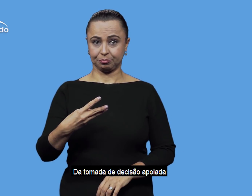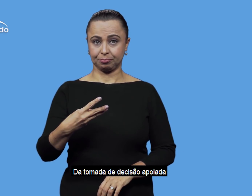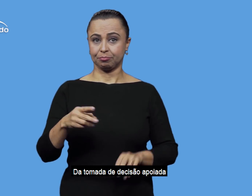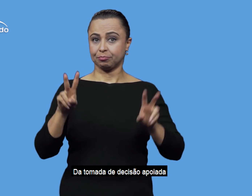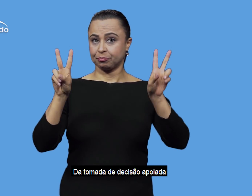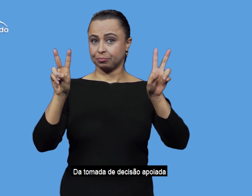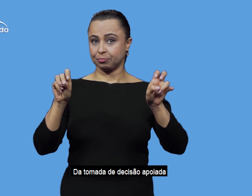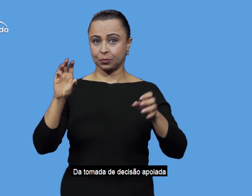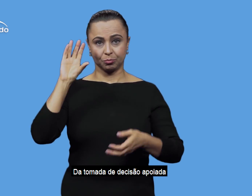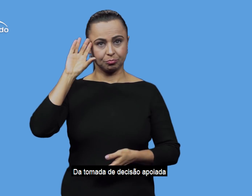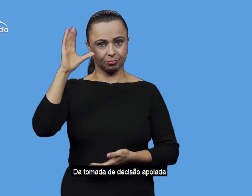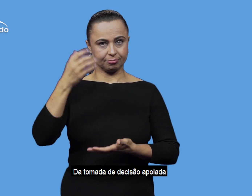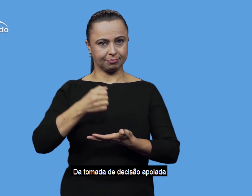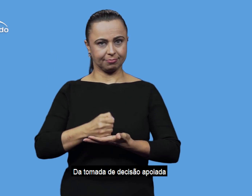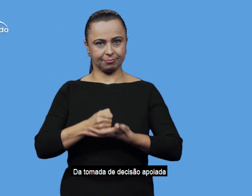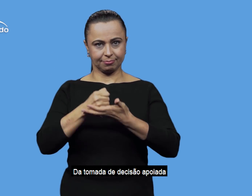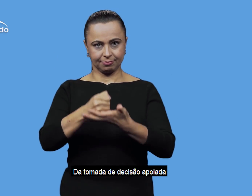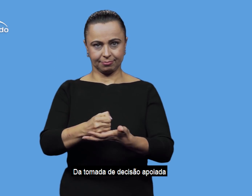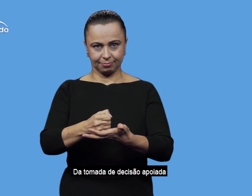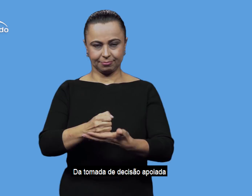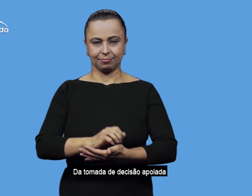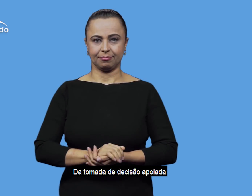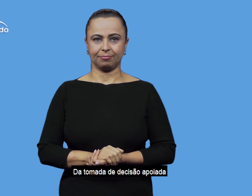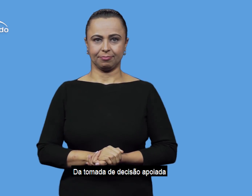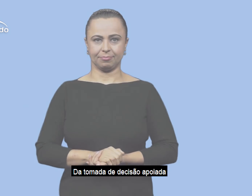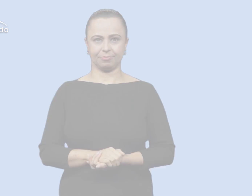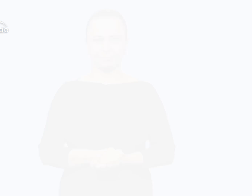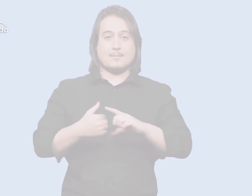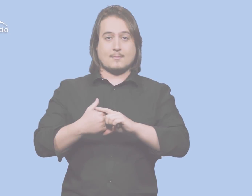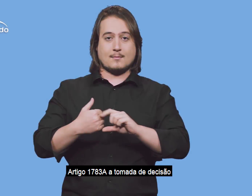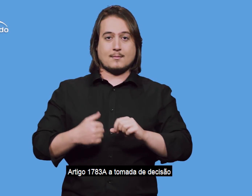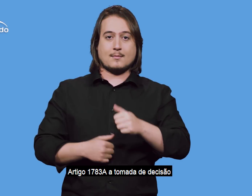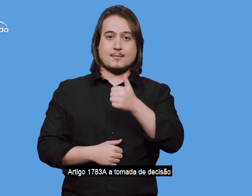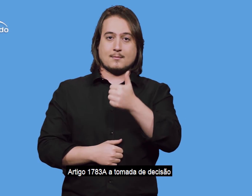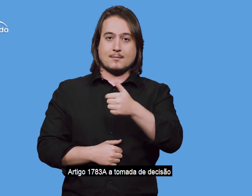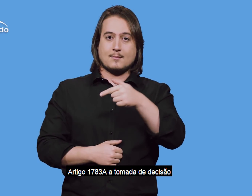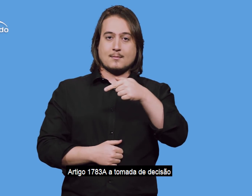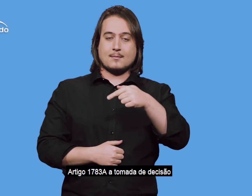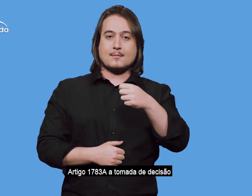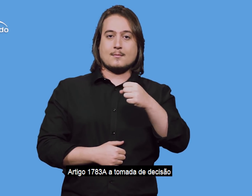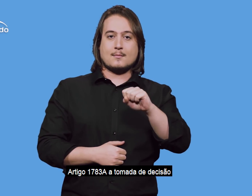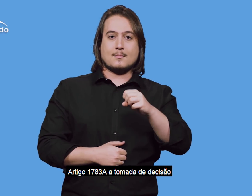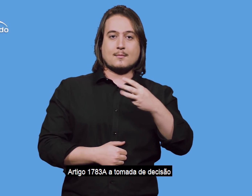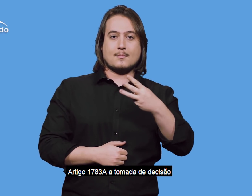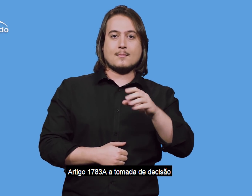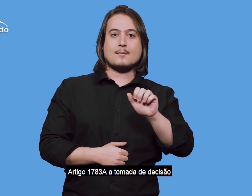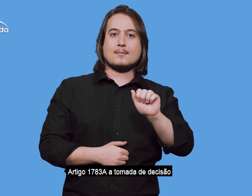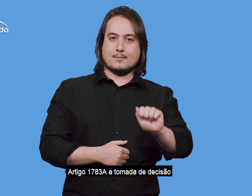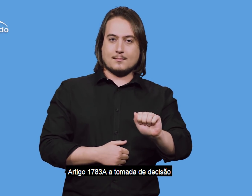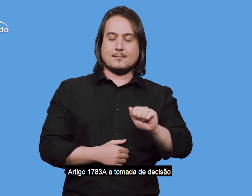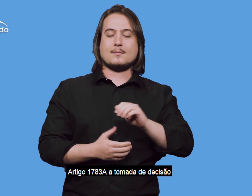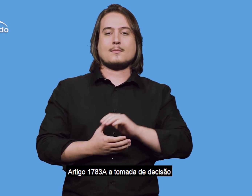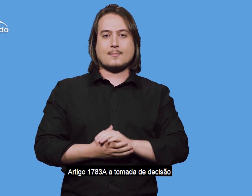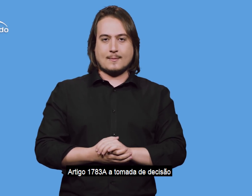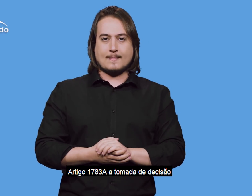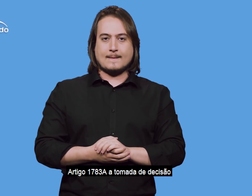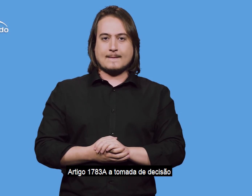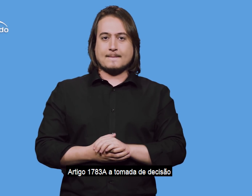a tomada de decisão apoiada artigo 1783 a a tomada de decisão